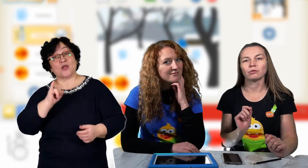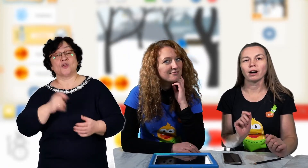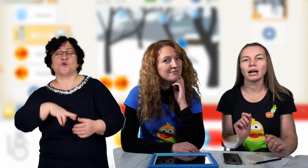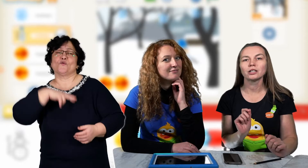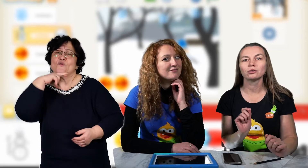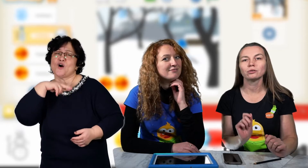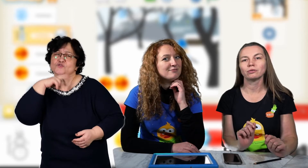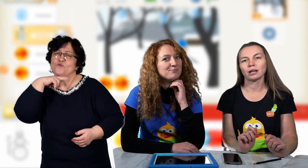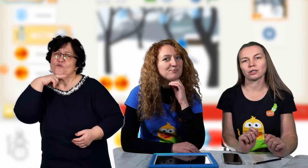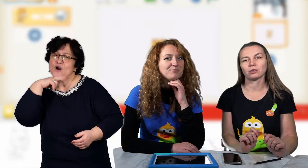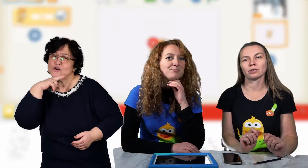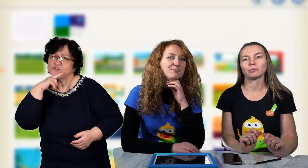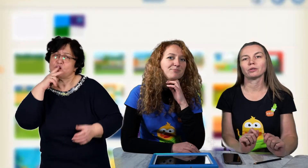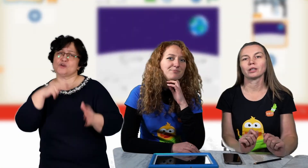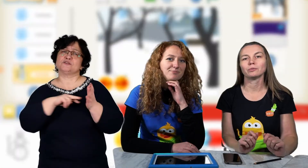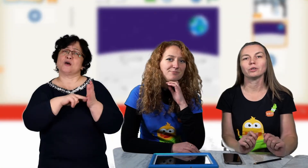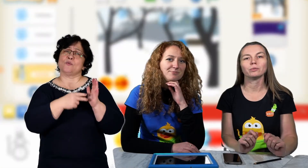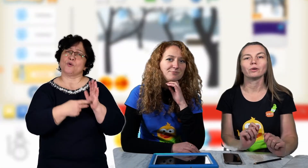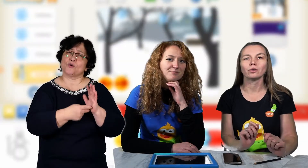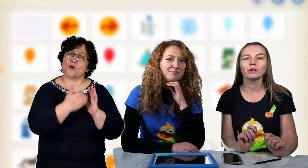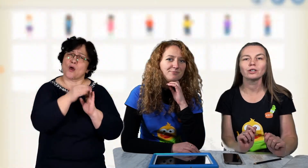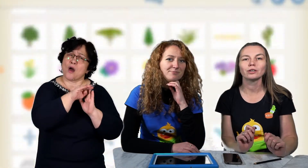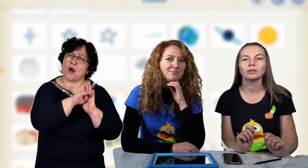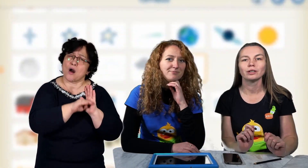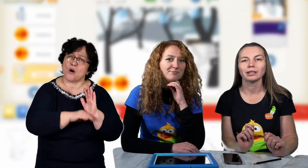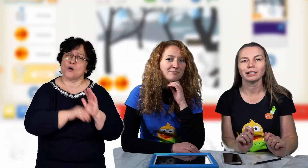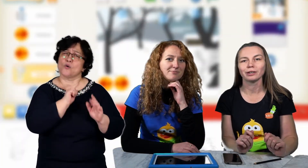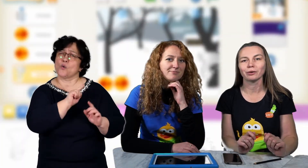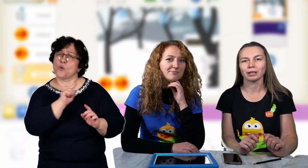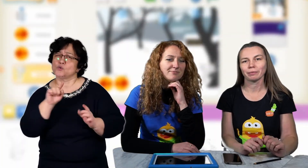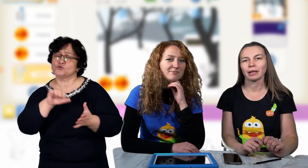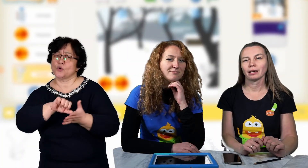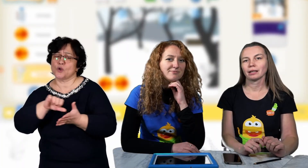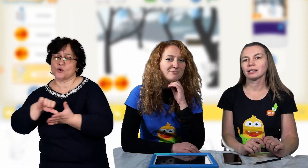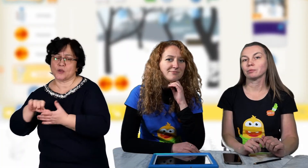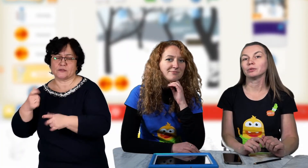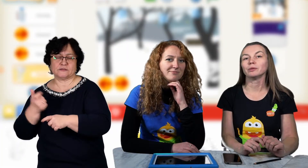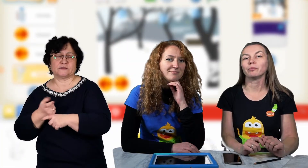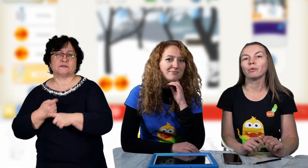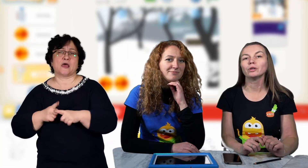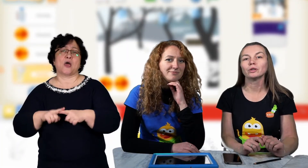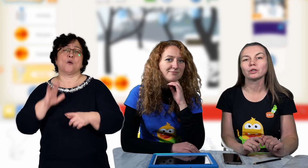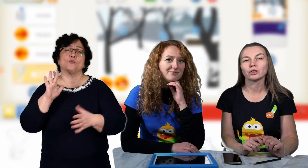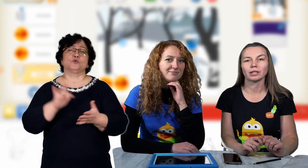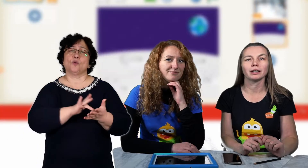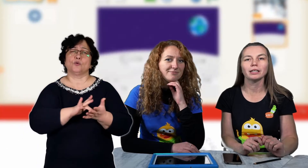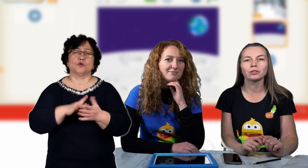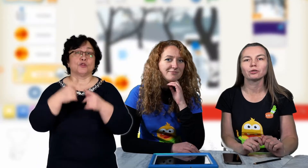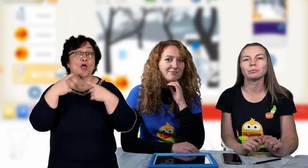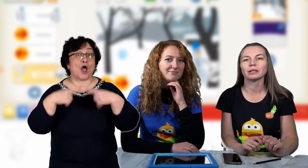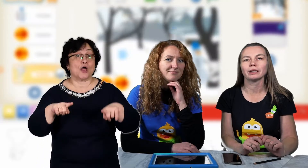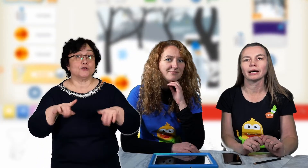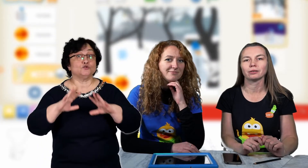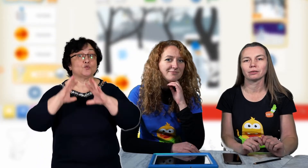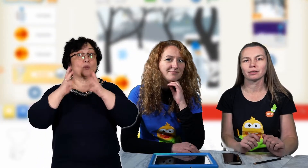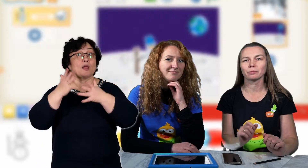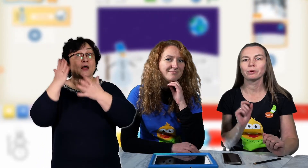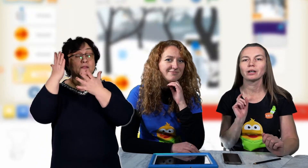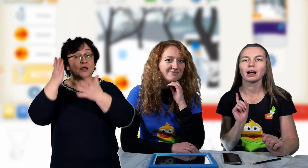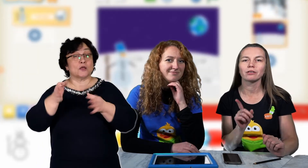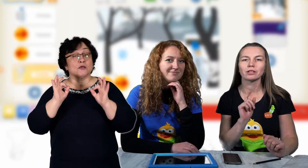і уважно-уважно запрограмуємо кожного героя. Це буде подорож на іншу